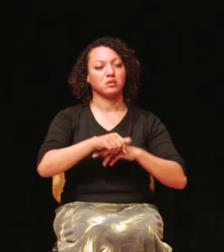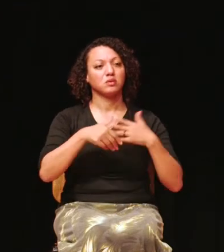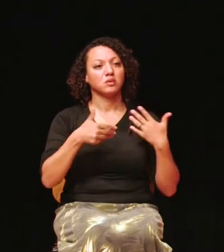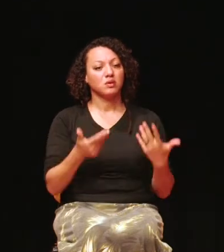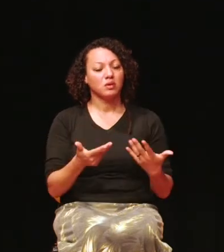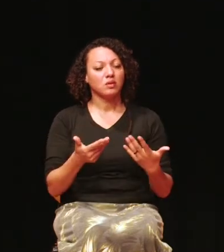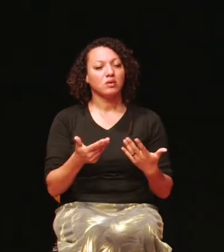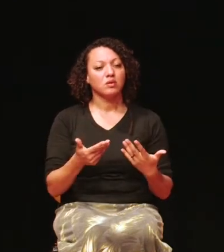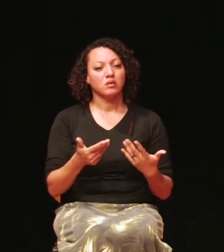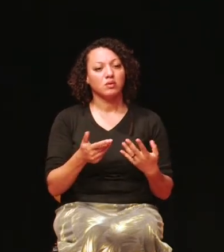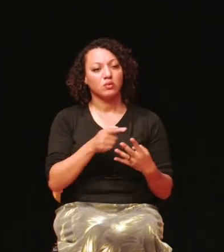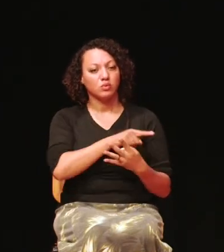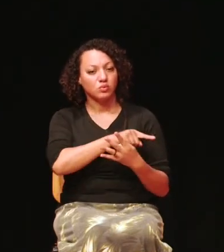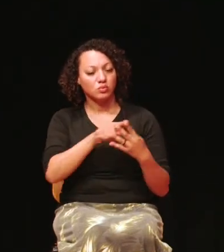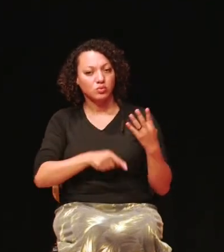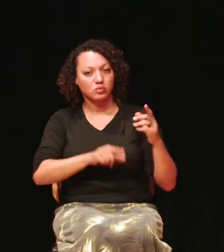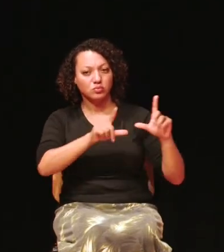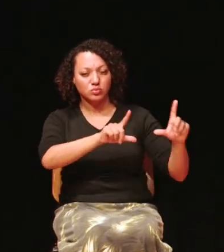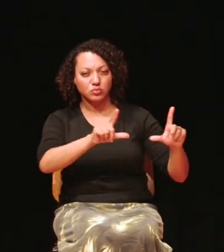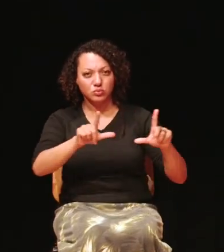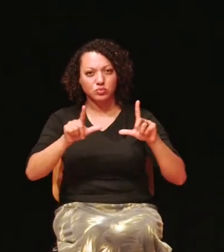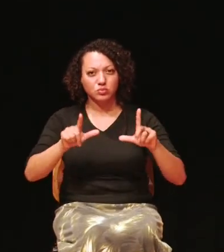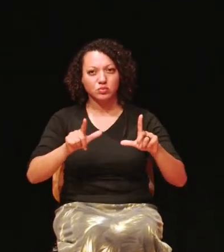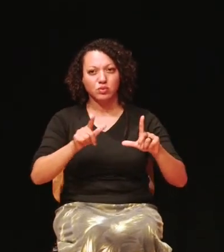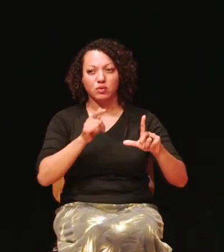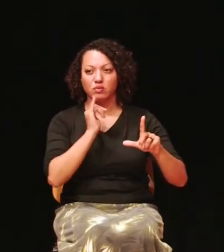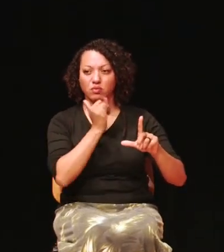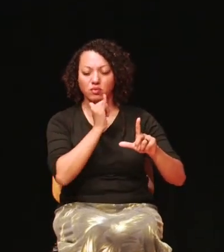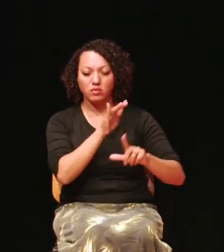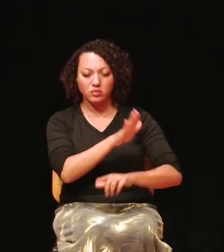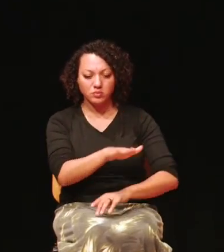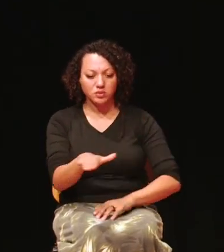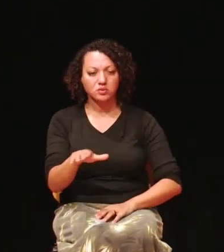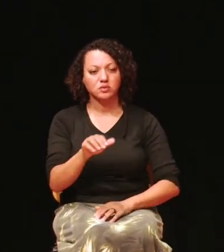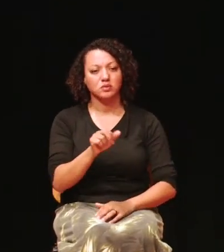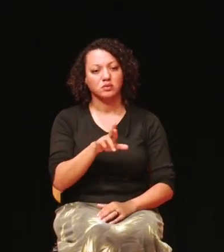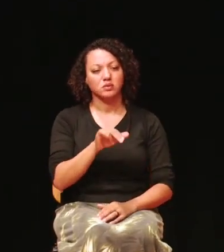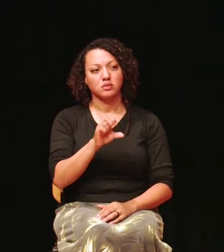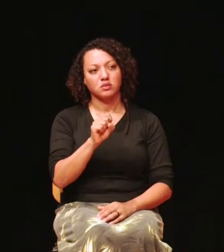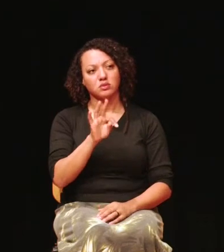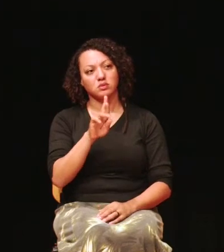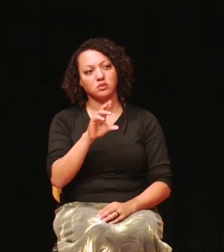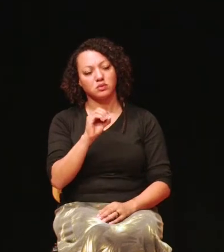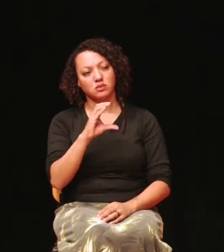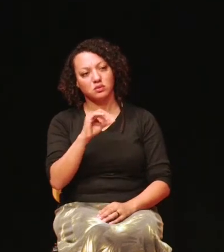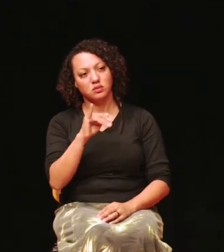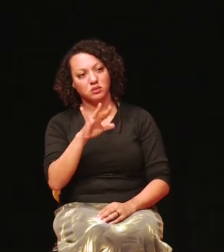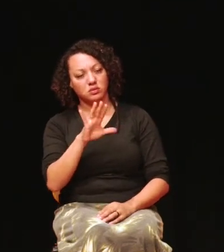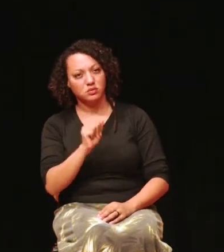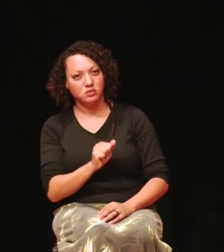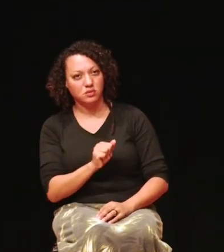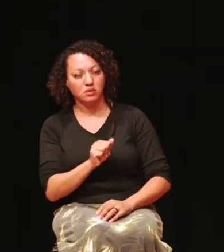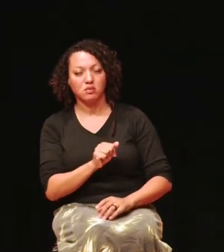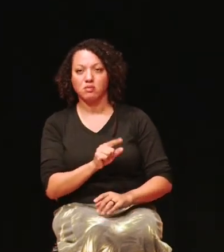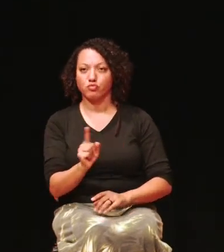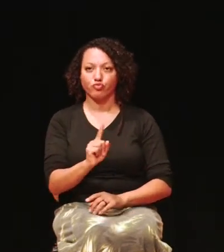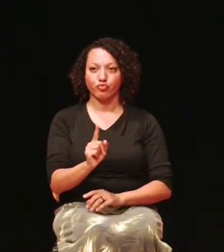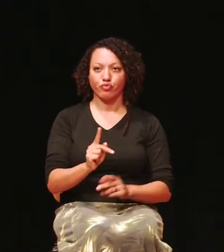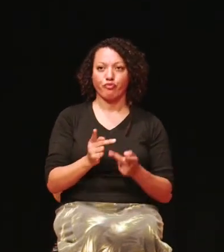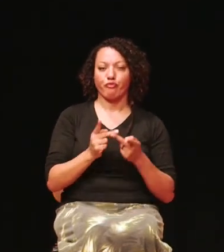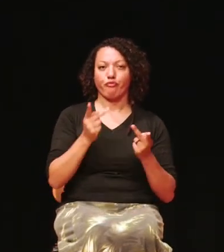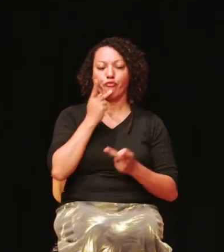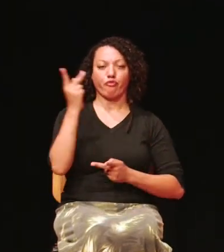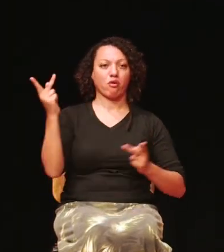Então, o quadro do Belmiro não fala de meninos da aristocracia, polemicamente, não fala tampouco de